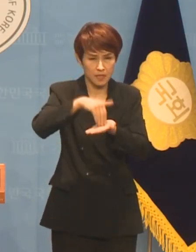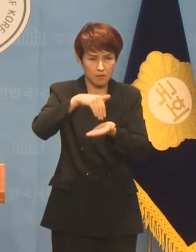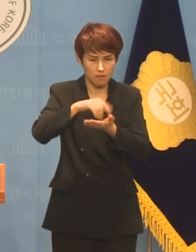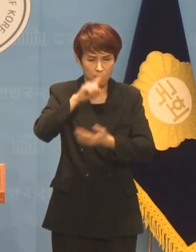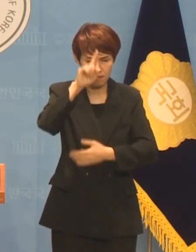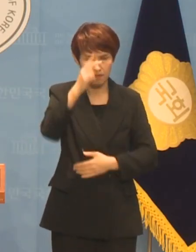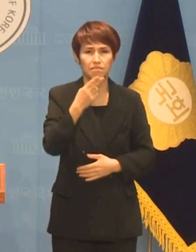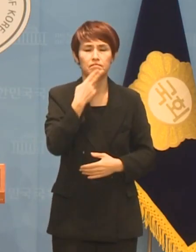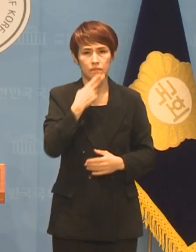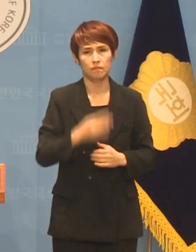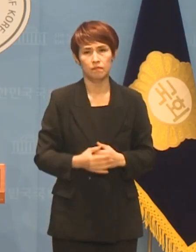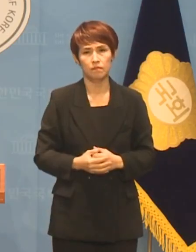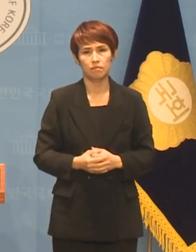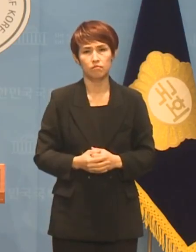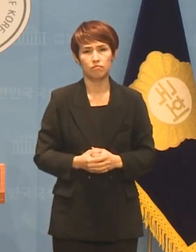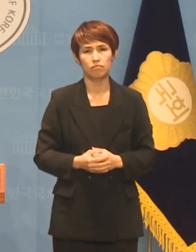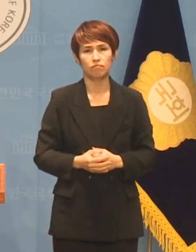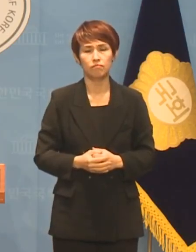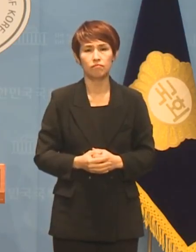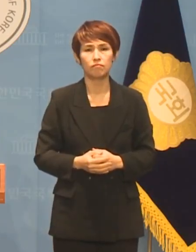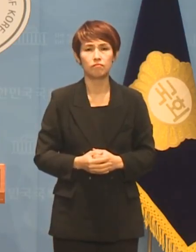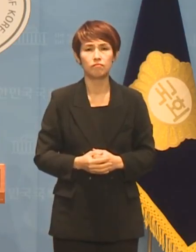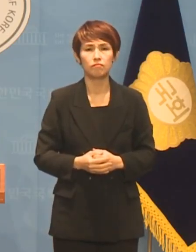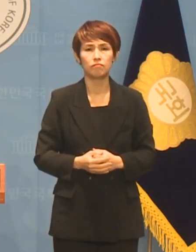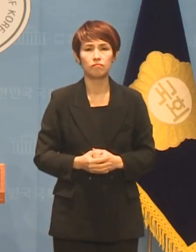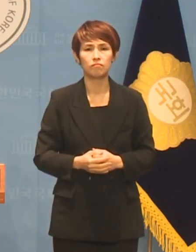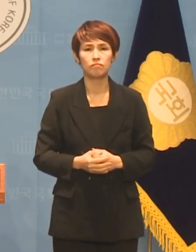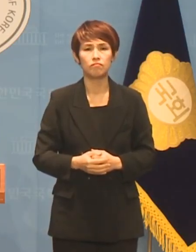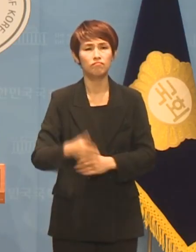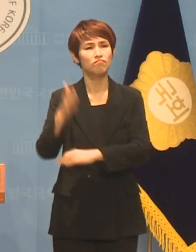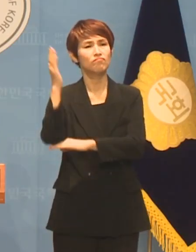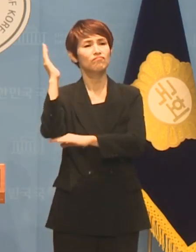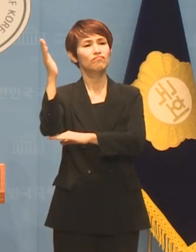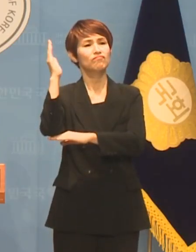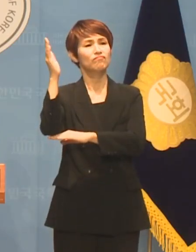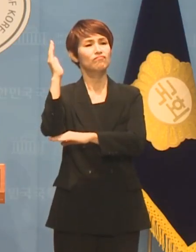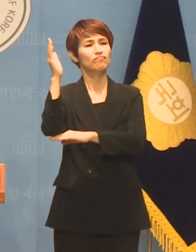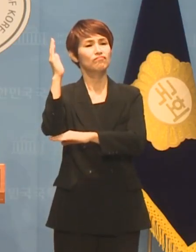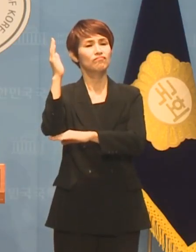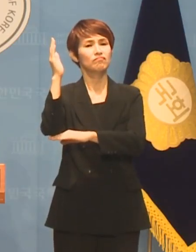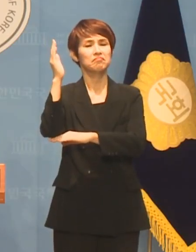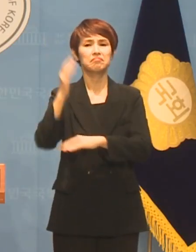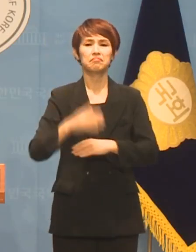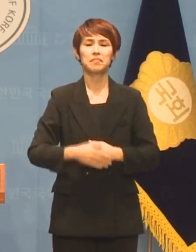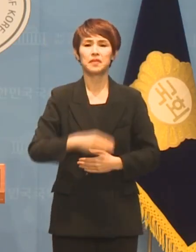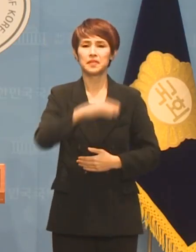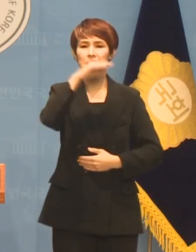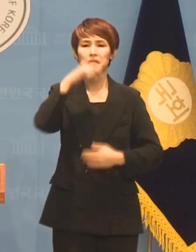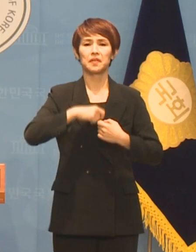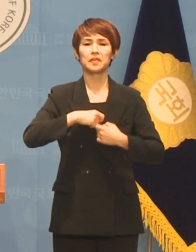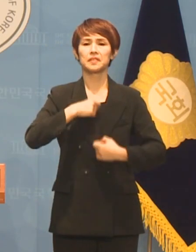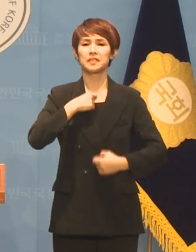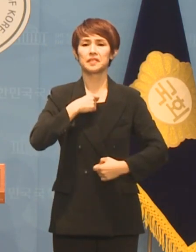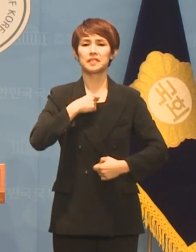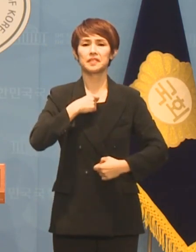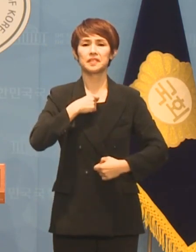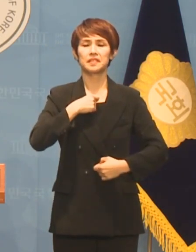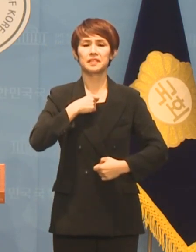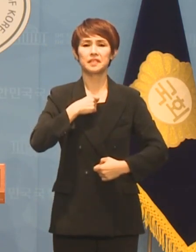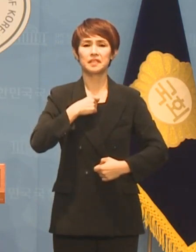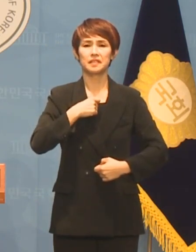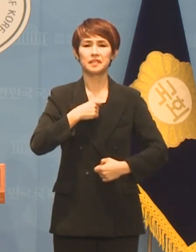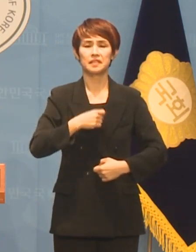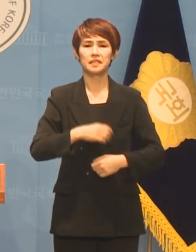없이 너무도 당당하게 국민 앞에서 정의와 진실이라는 단어를